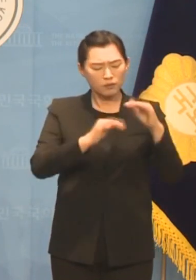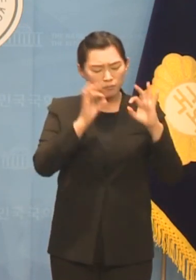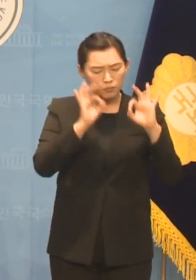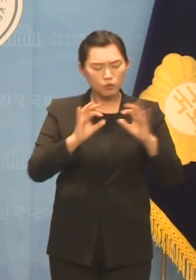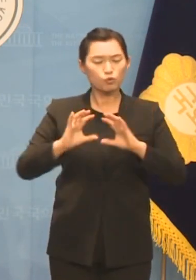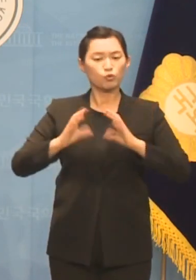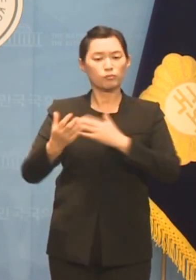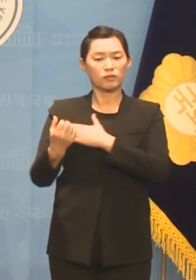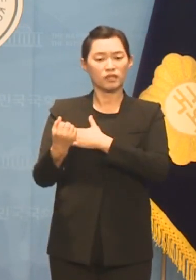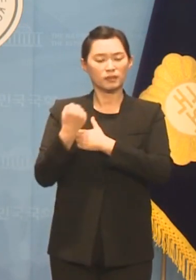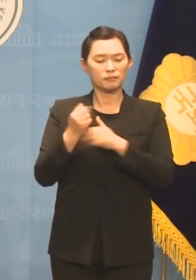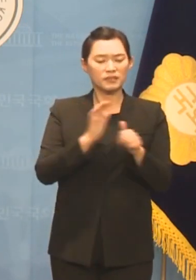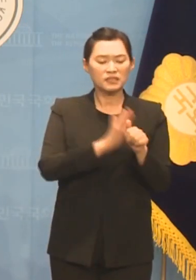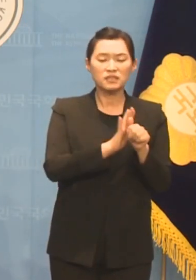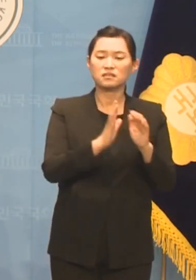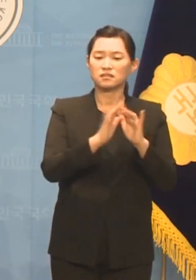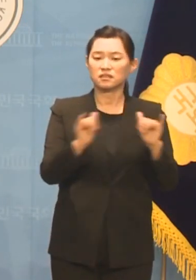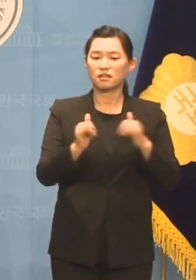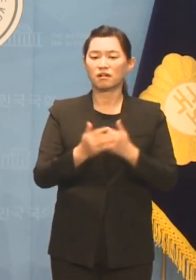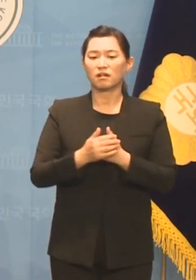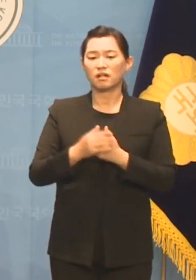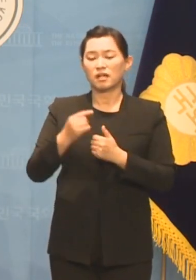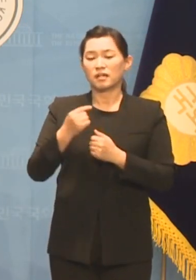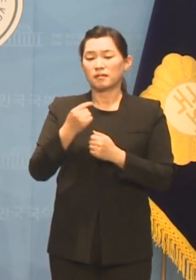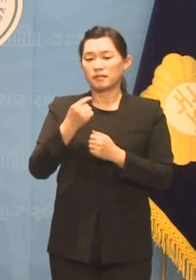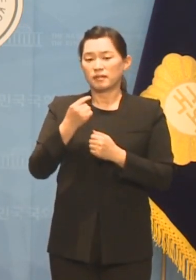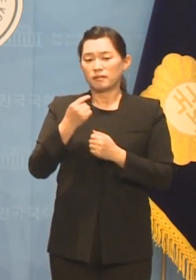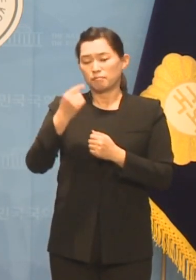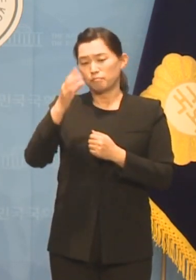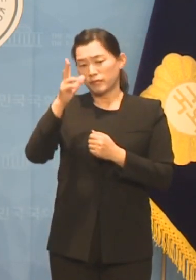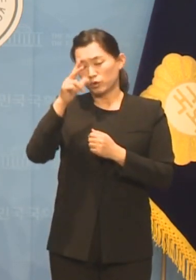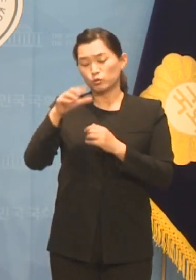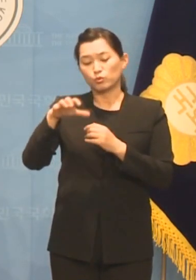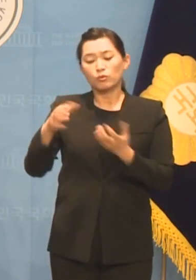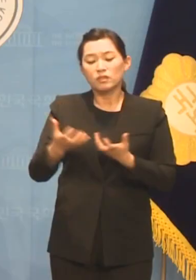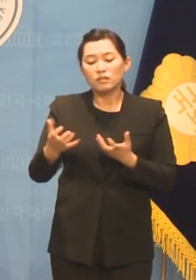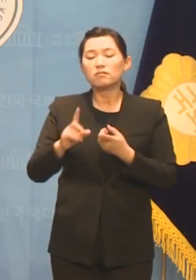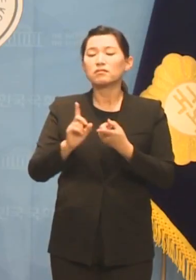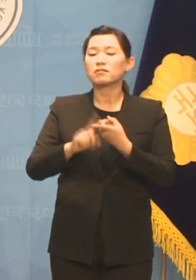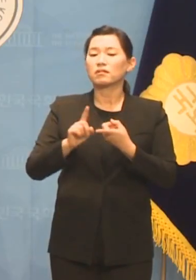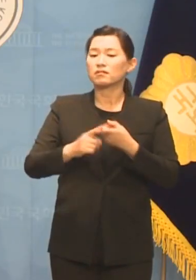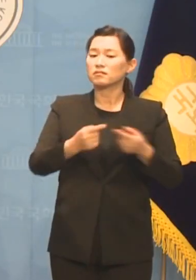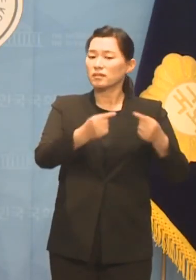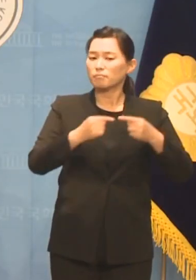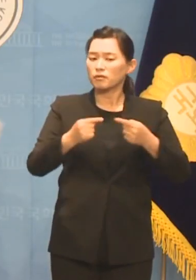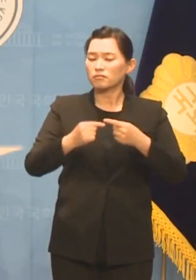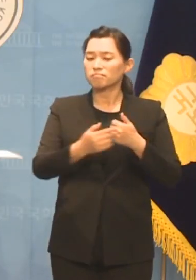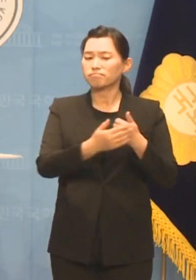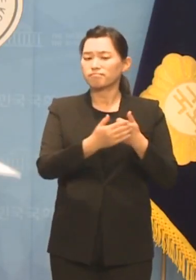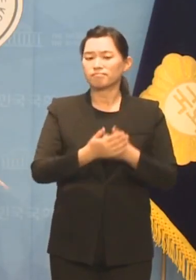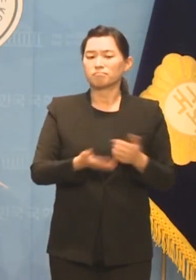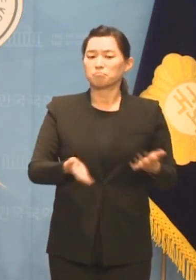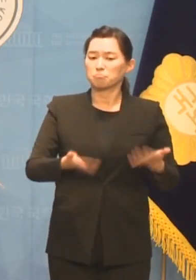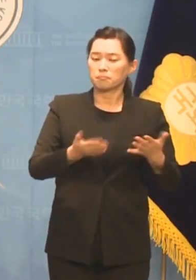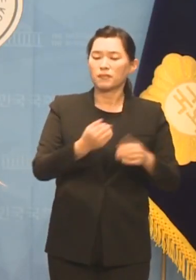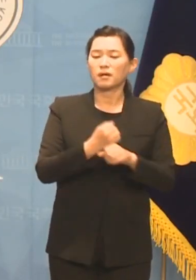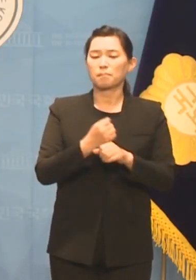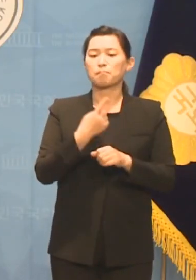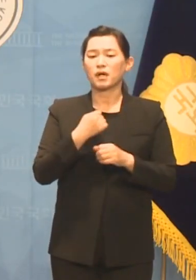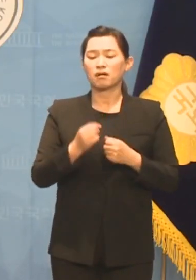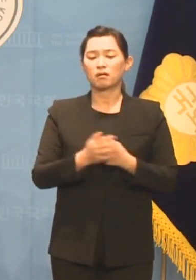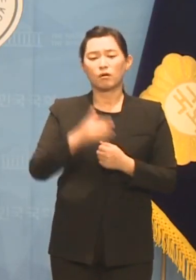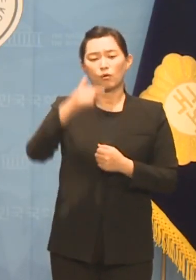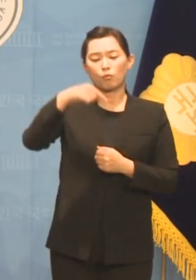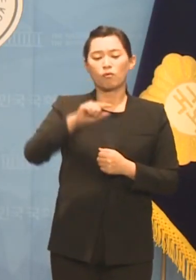국민의힘 지지자를 비롯한 민주파출소 업무를 방해하고자 하는 자들의 참여를 독려했습니다. 권영세